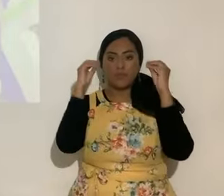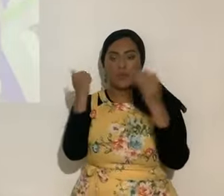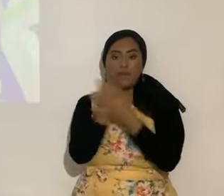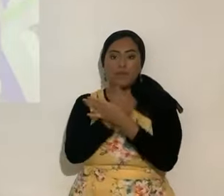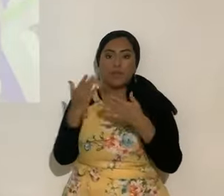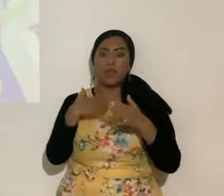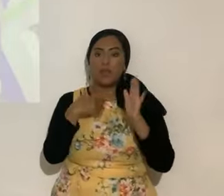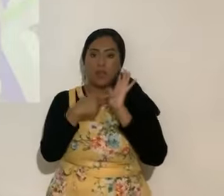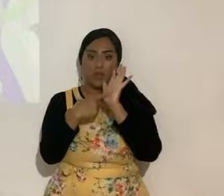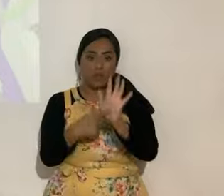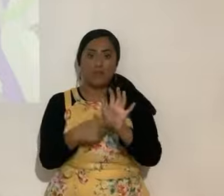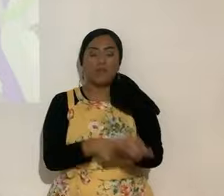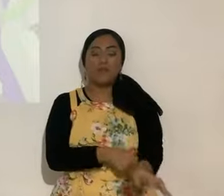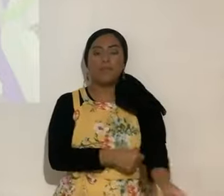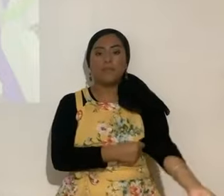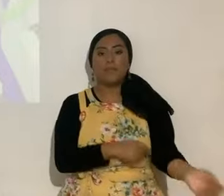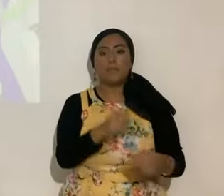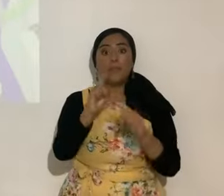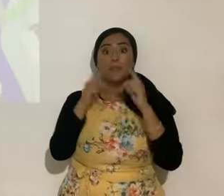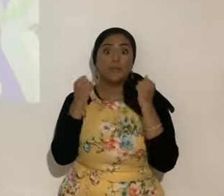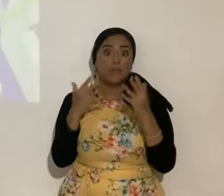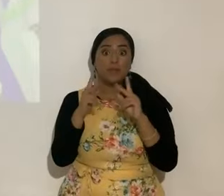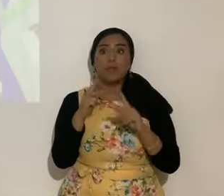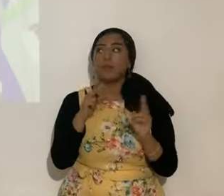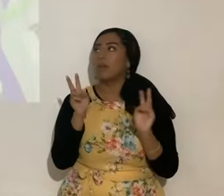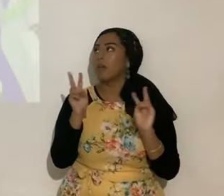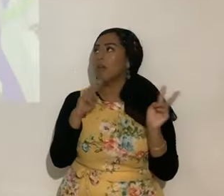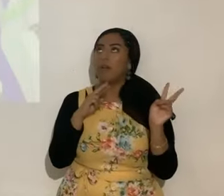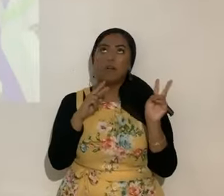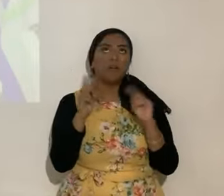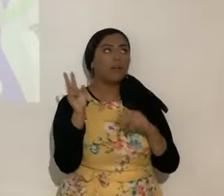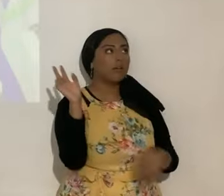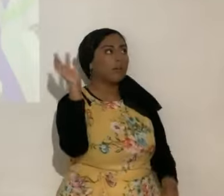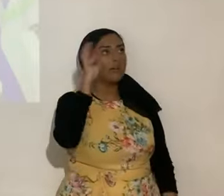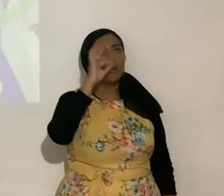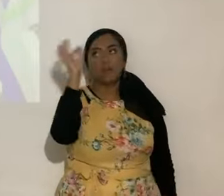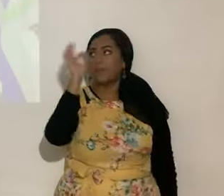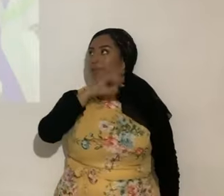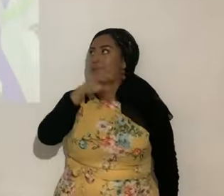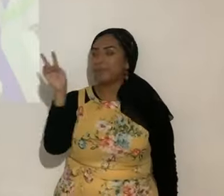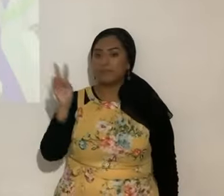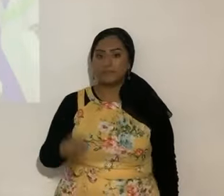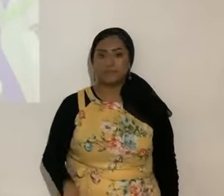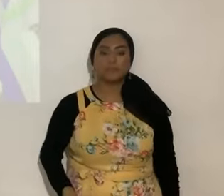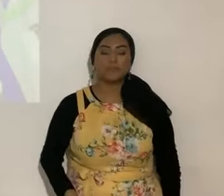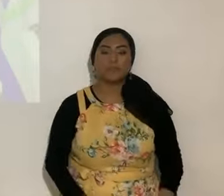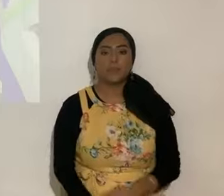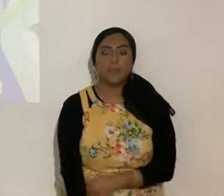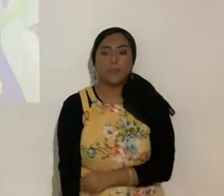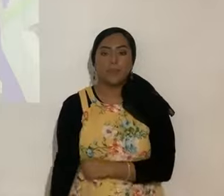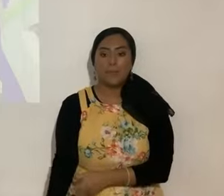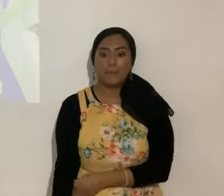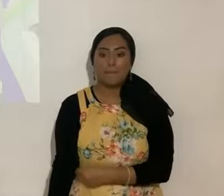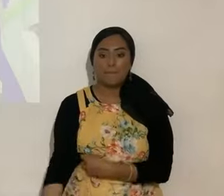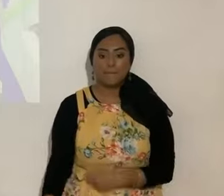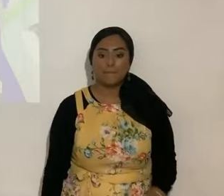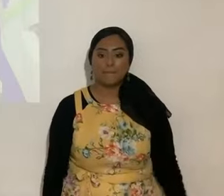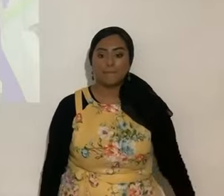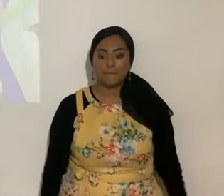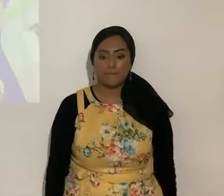les ministré, ¿verdad? Sí, pero muchos estaban como papando moscas, así, con toda la autoridad, que el eterno da a sus hijos, a sus siervos,